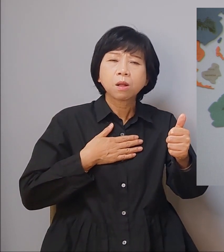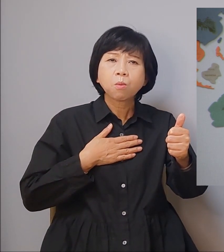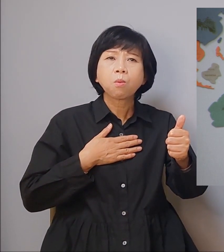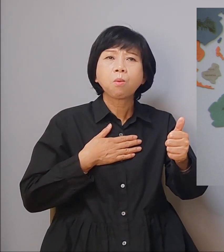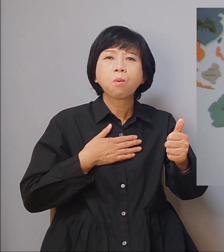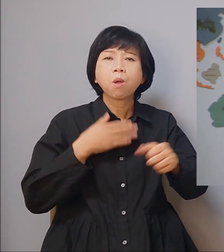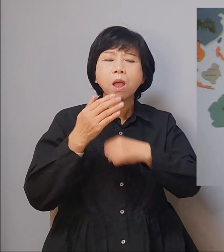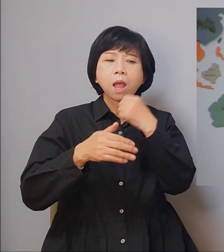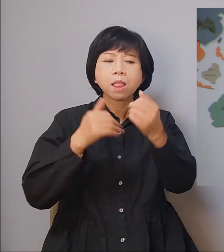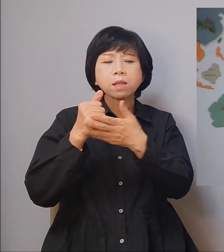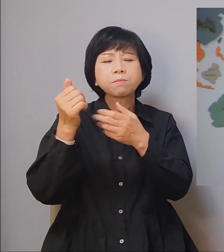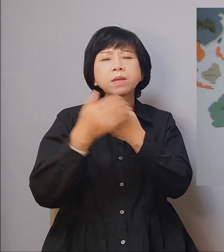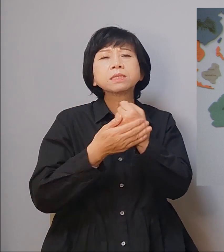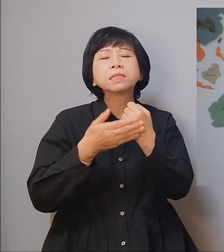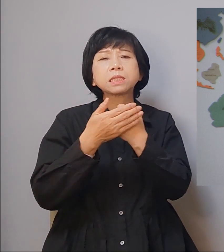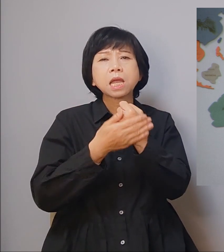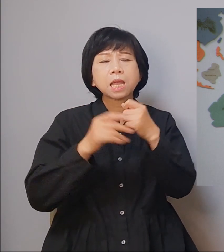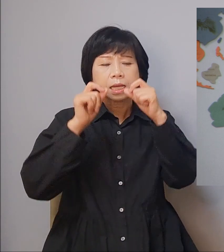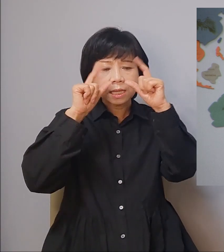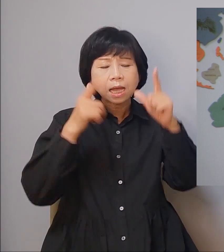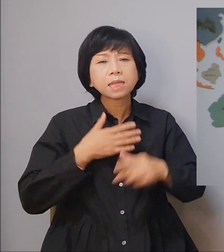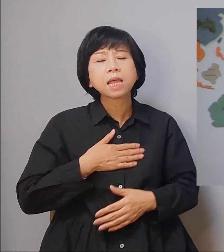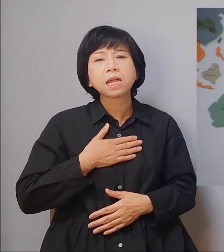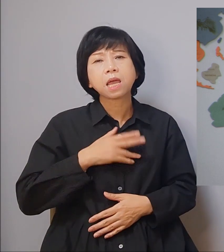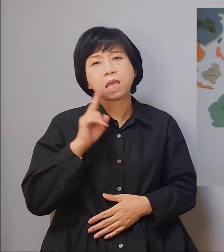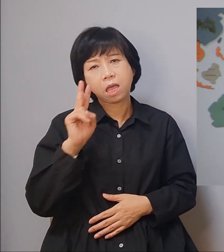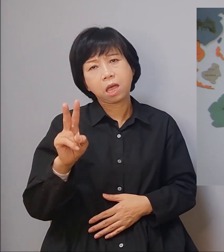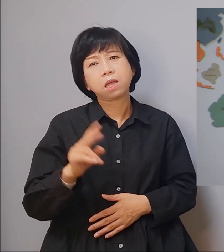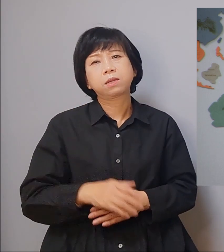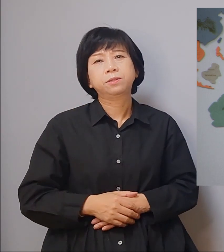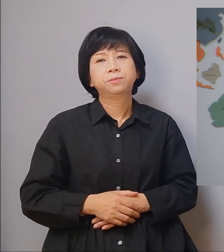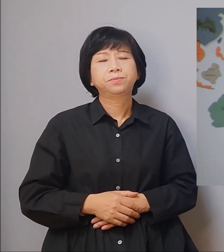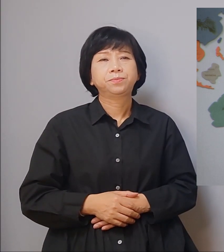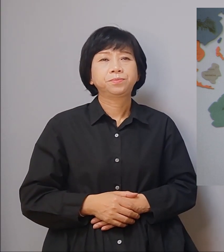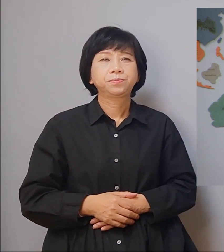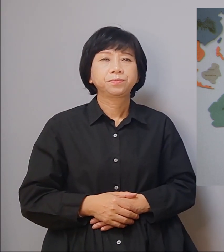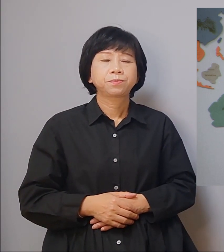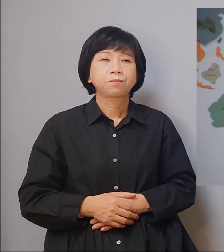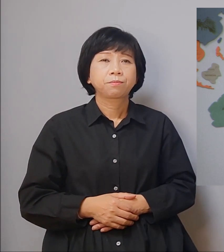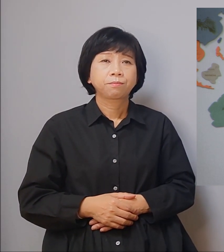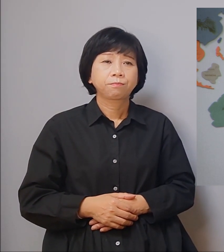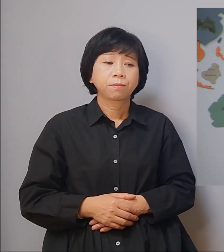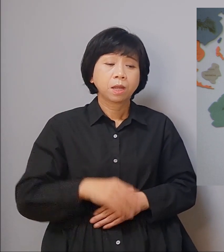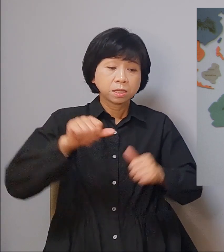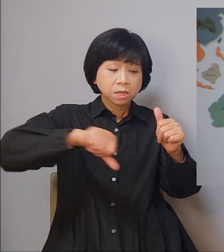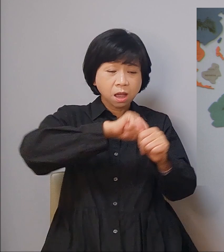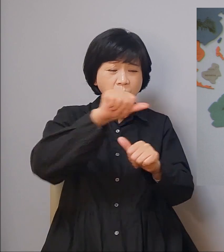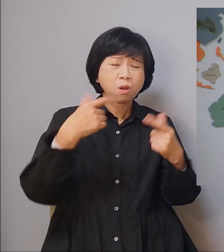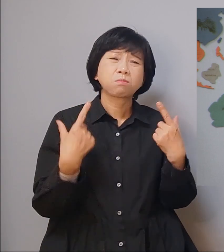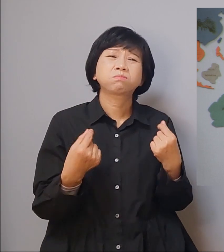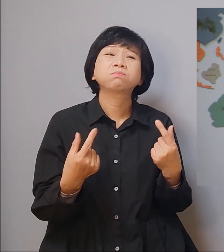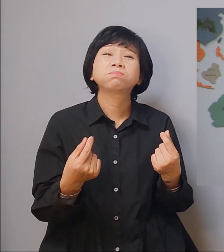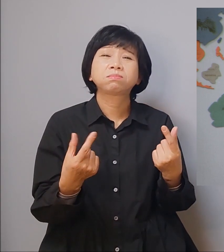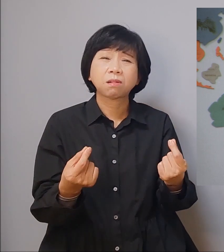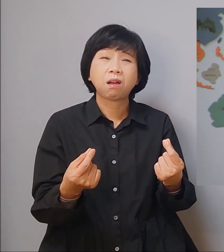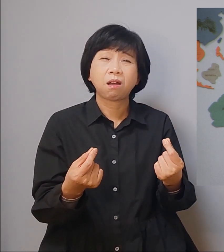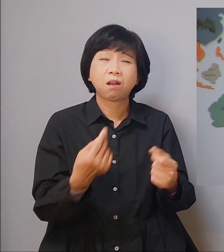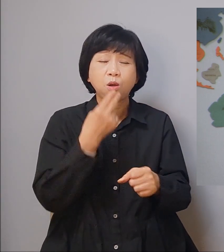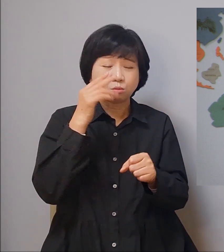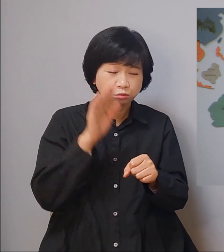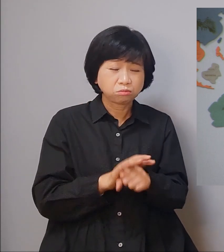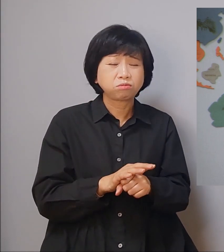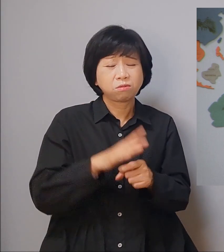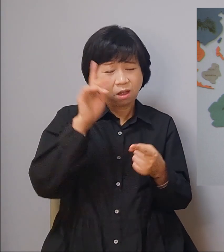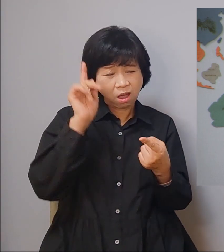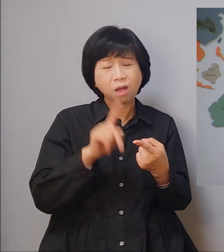알아차리고 하나님의 그 은혜를 깨달아야 할 필요가 있다는 겁니다. 때론 상황은 변하지 않아요. 여전히 속상하고 억울한